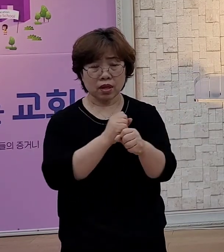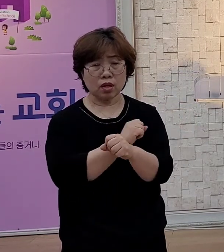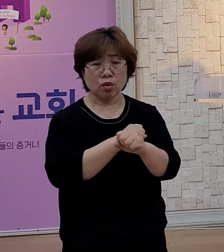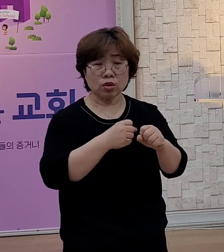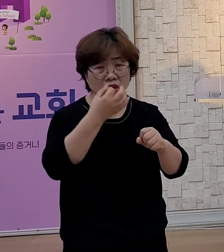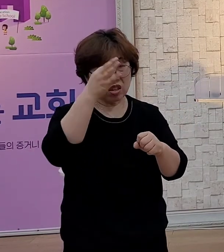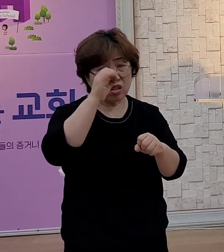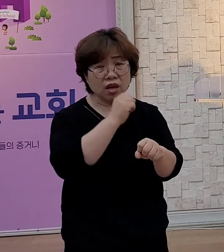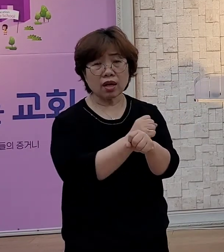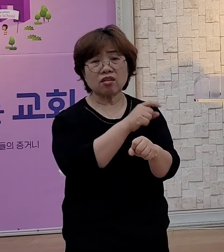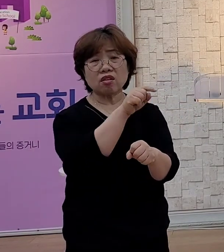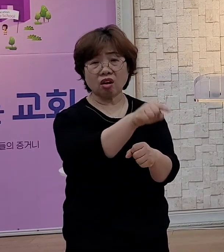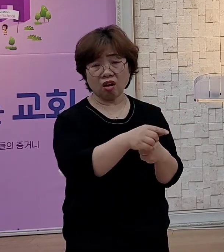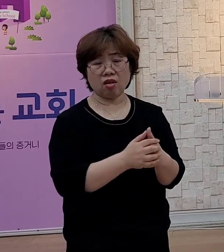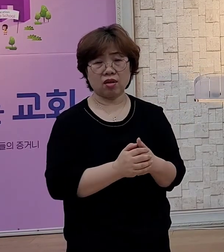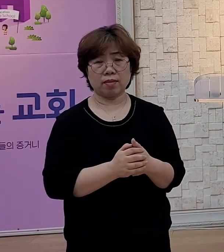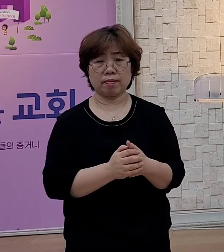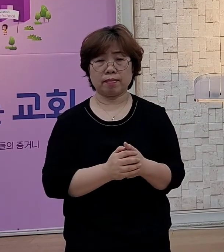주는 것,